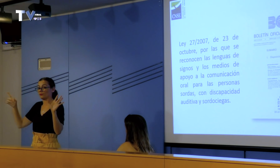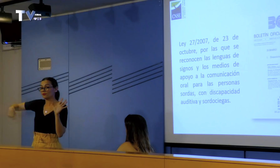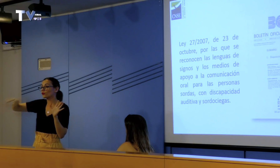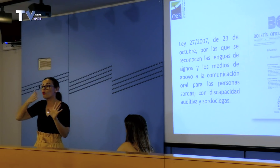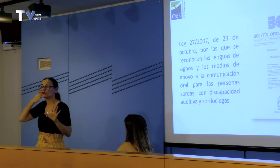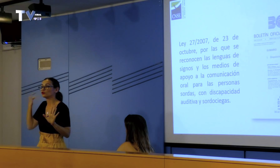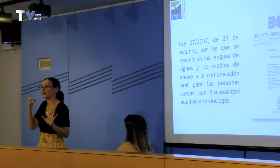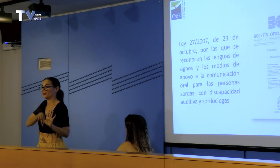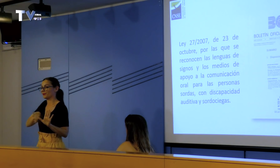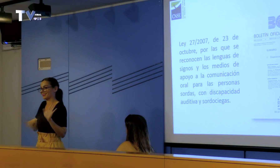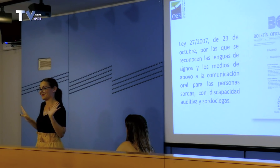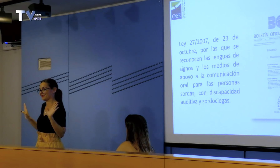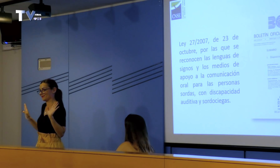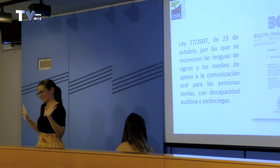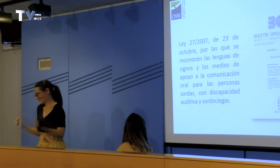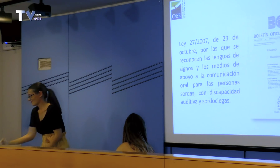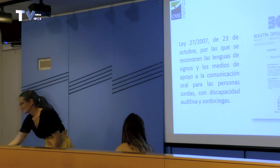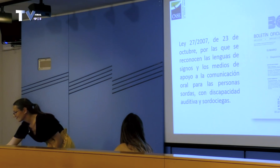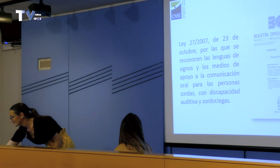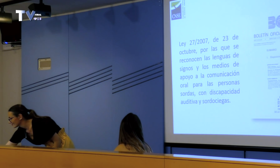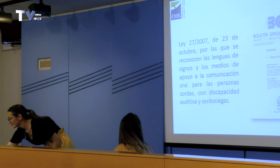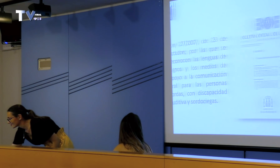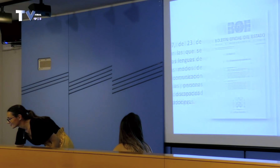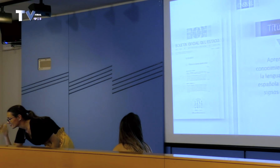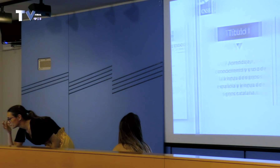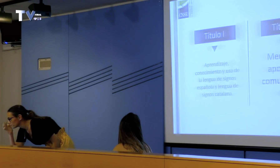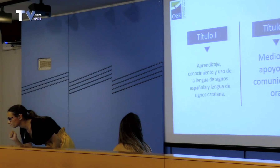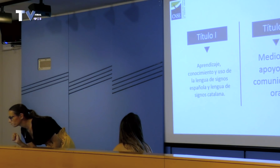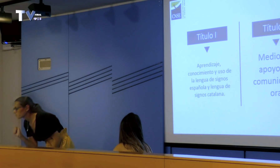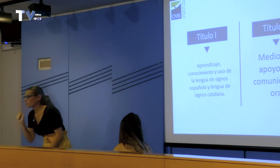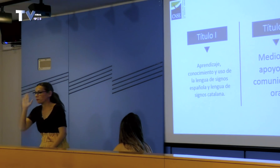i queda molt clar. I ens hauríem de sentir orgullosos d'haver aconseguit aquesta llei.